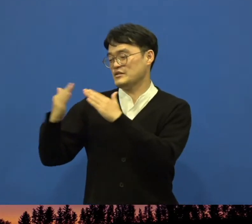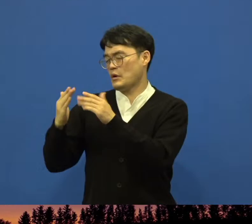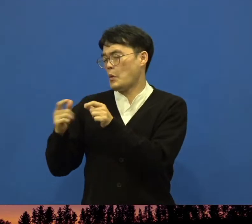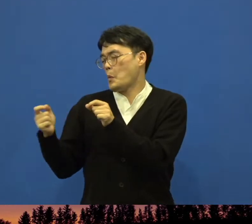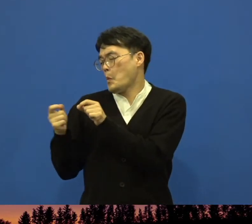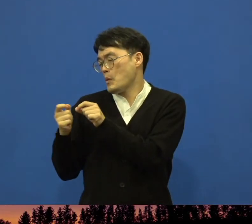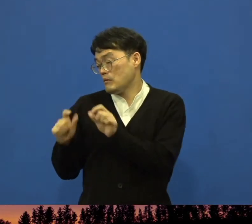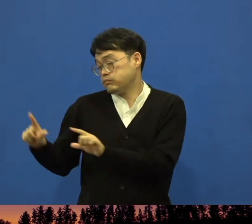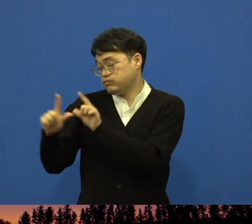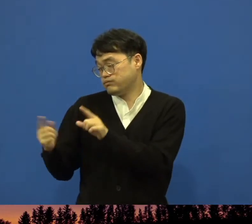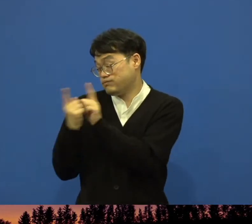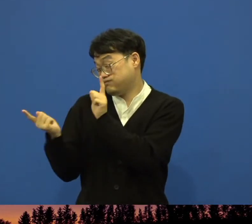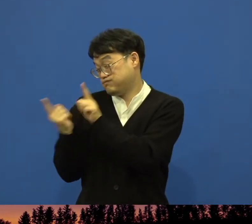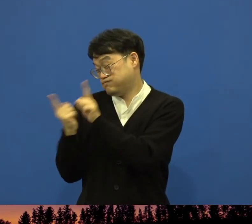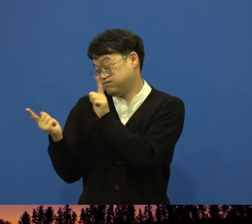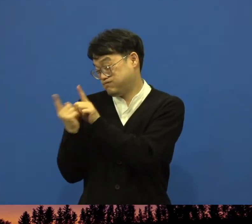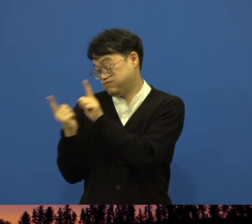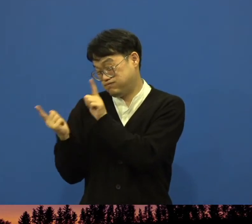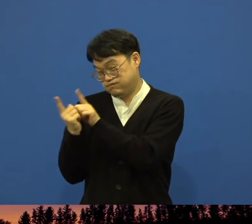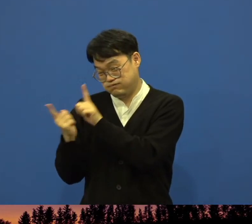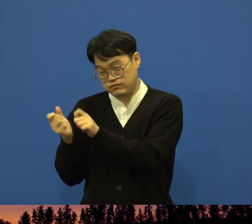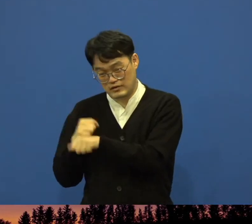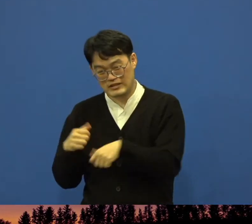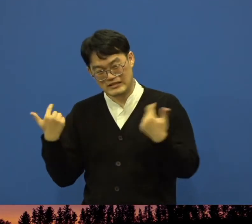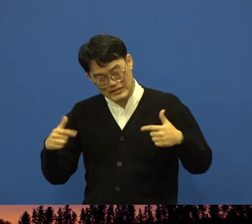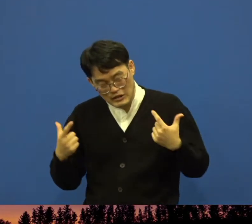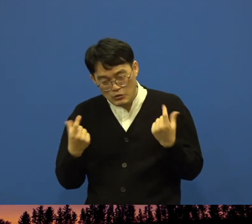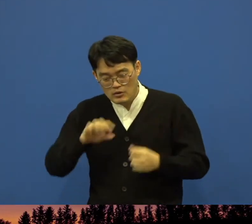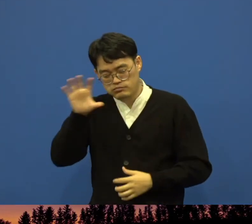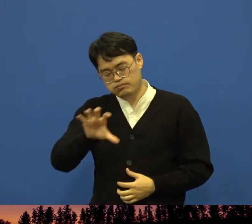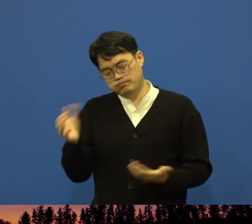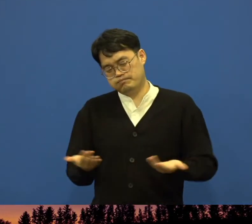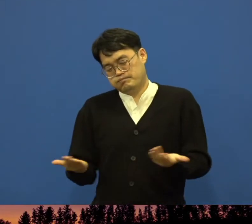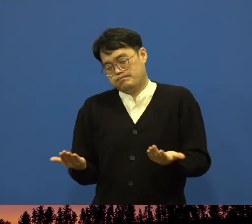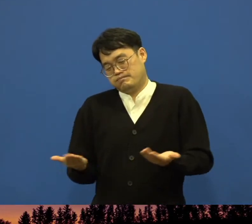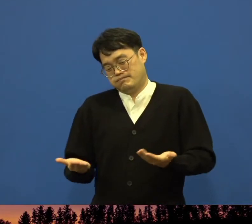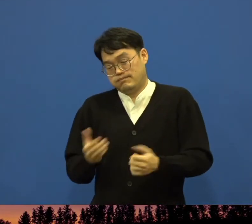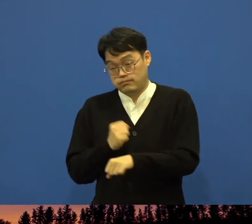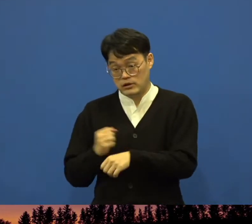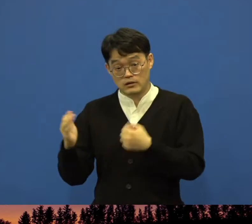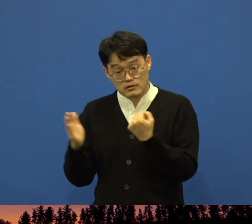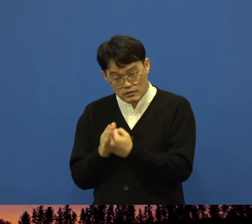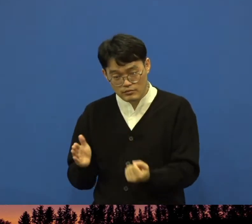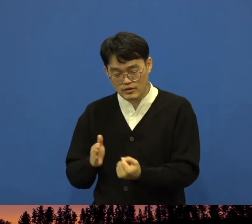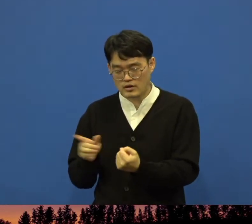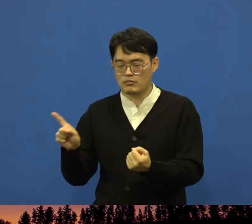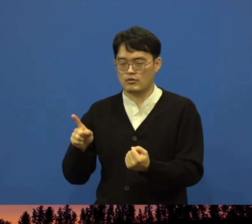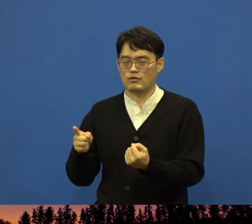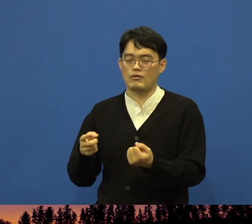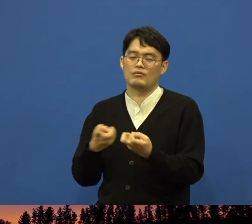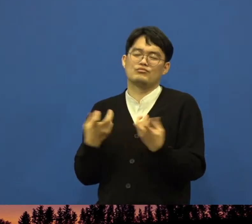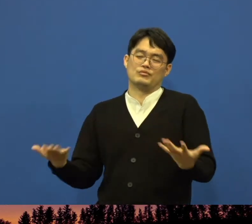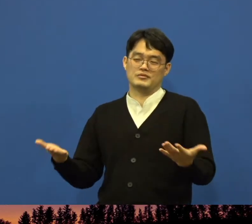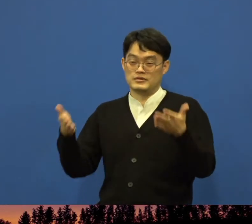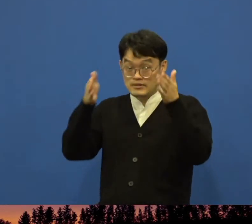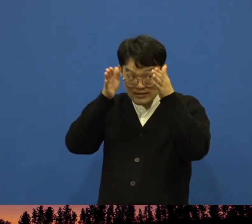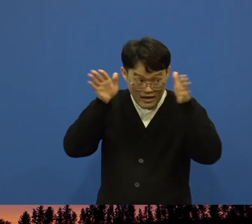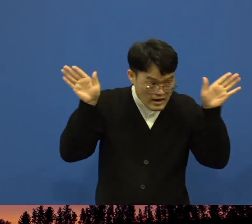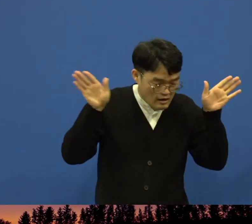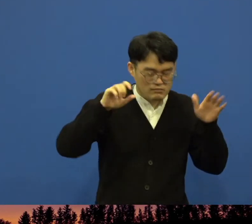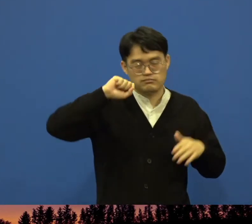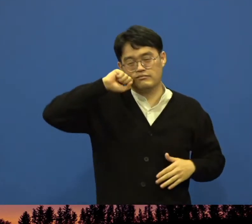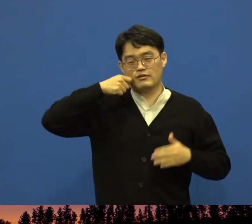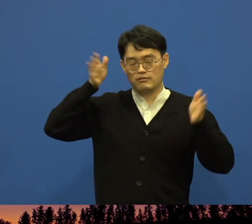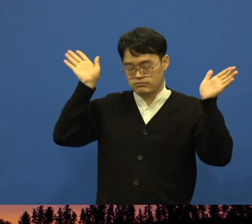만나고 늘 하던 일을 하고 그러니까 이제 좁아질 수밖에 없는 것입니다. 그리고